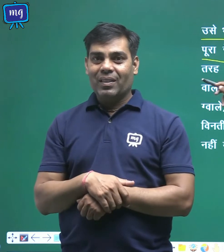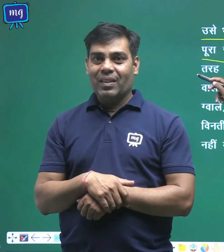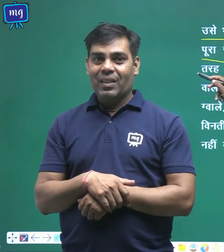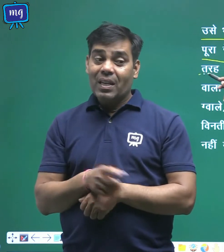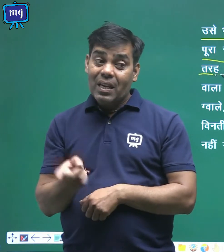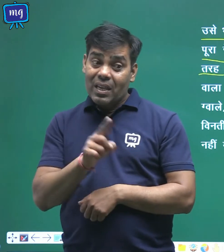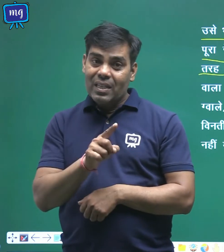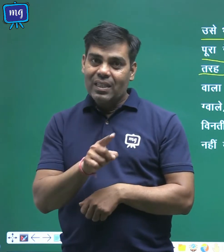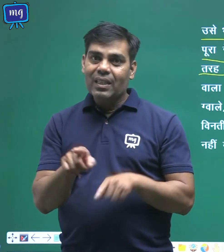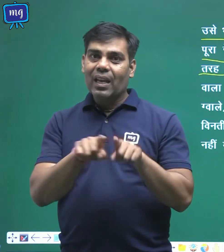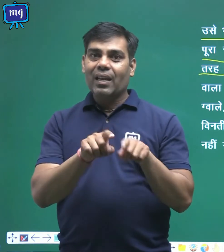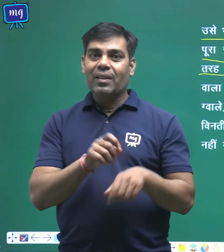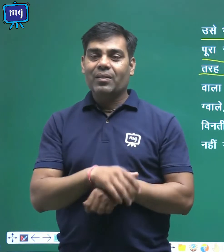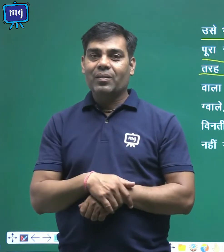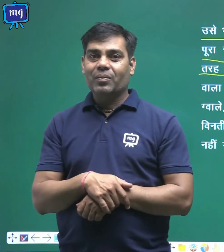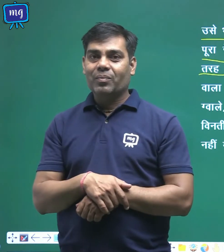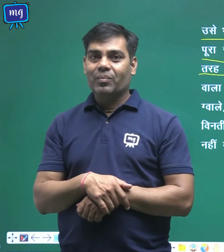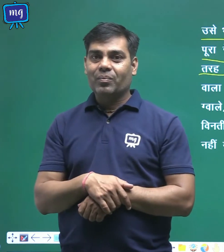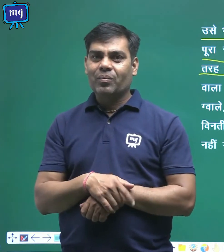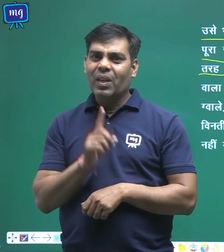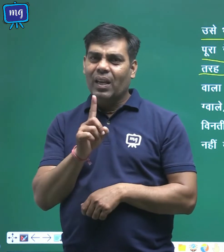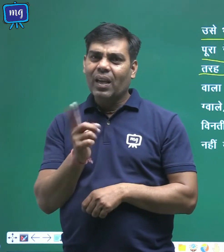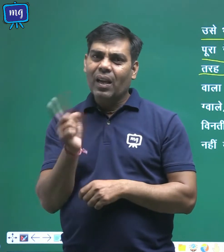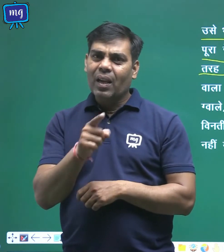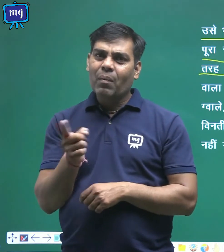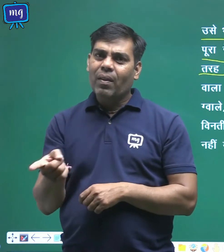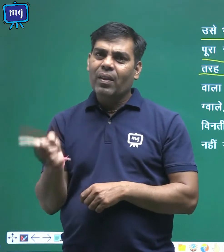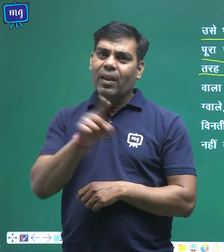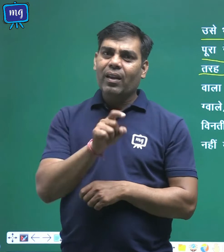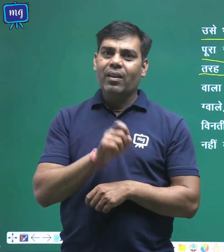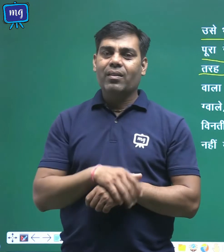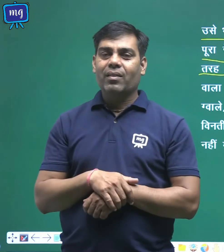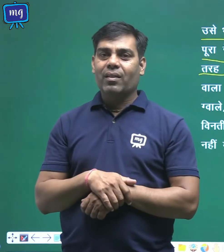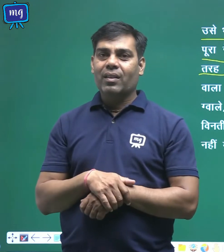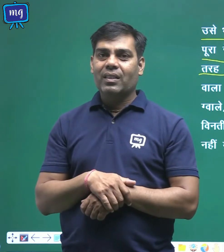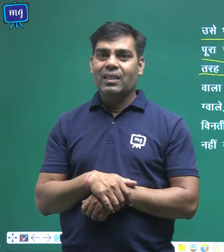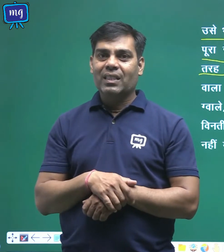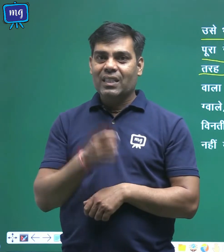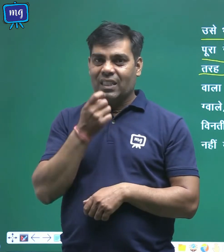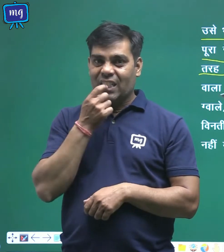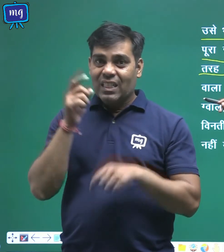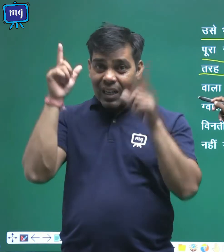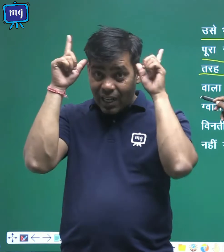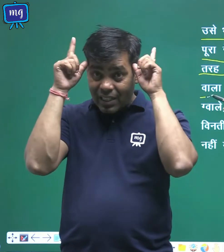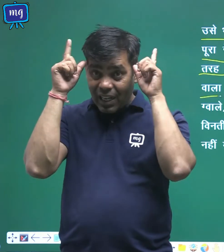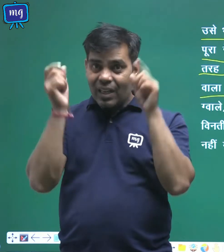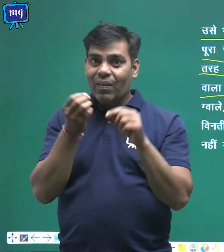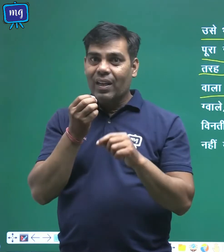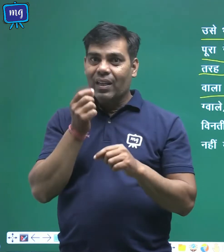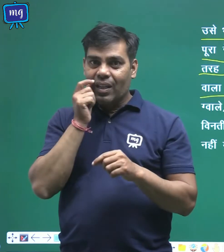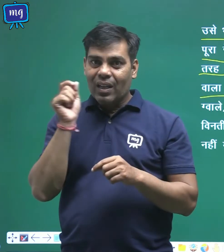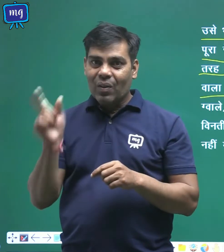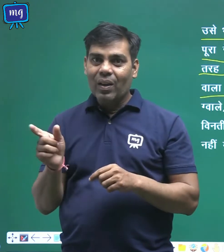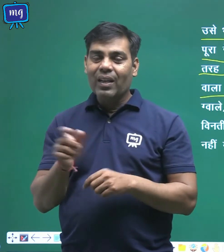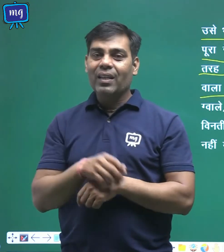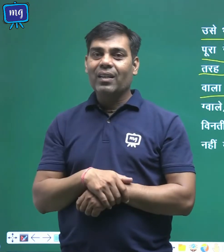इसी तरह एक के बाद एक गाय चराने वाला ग्वाले,